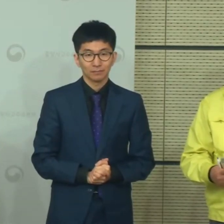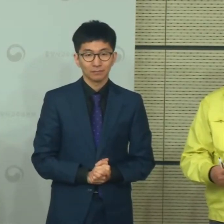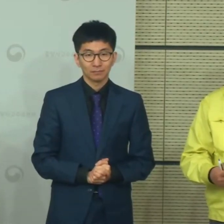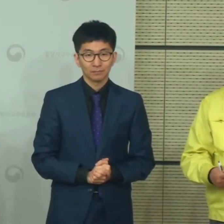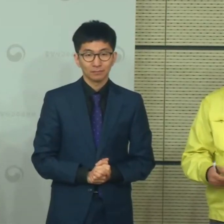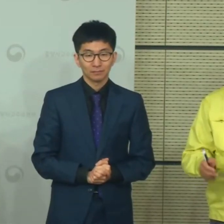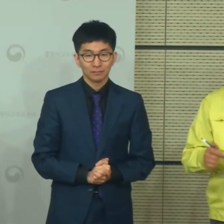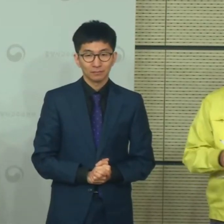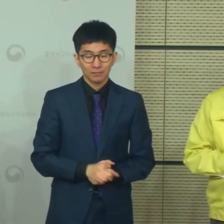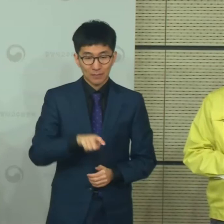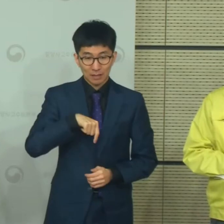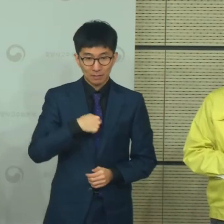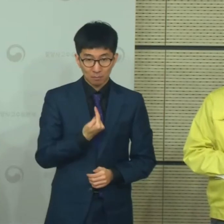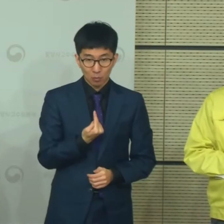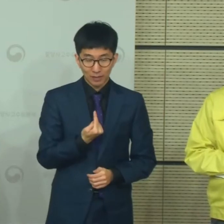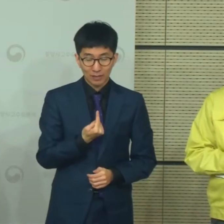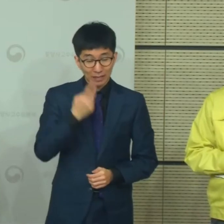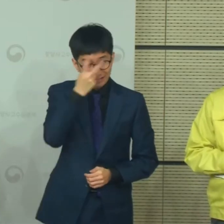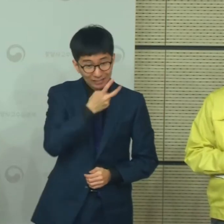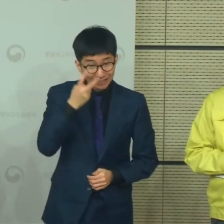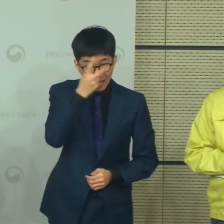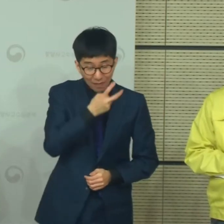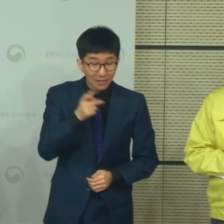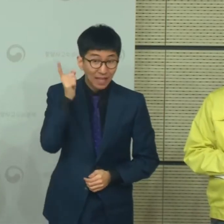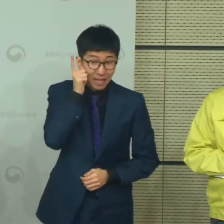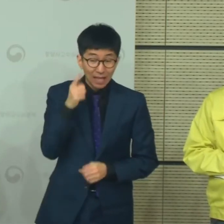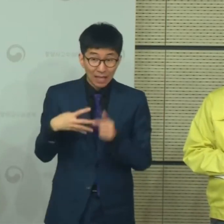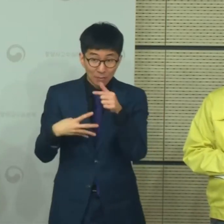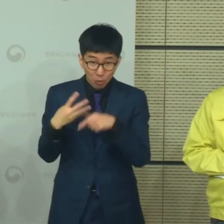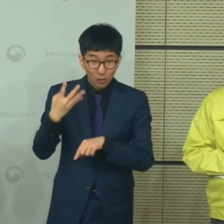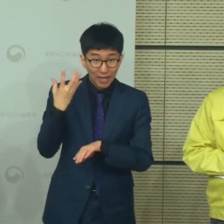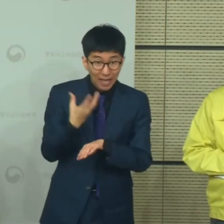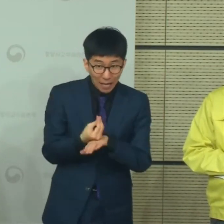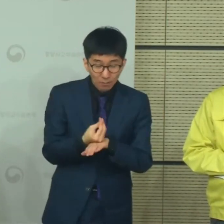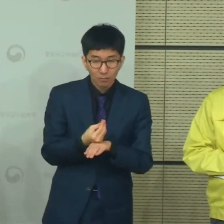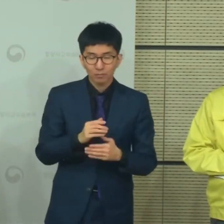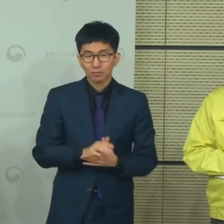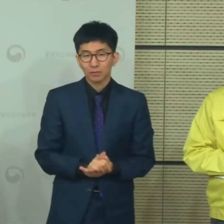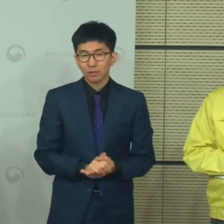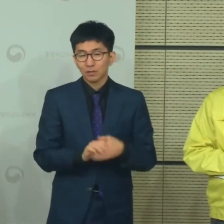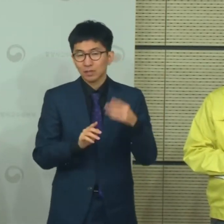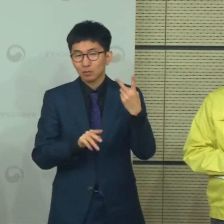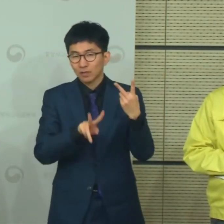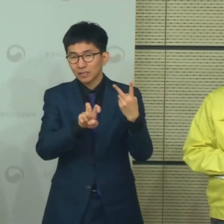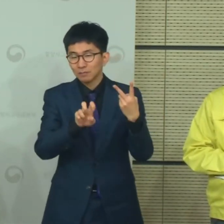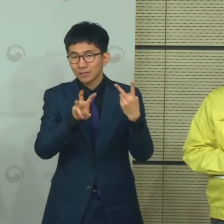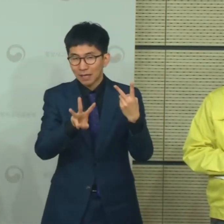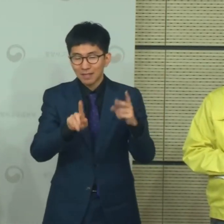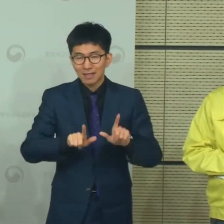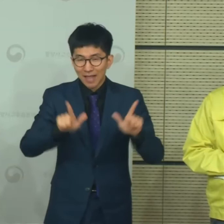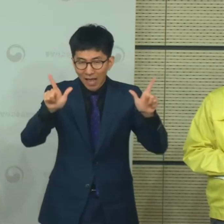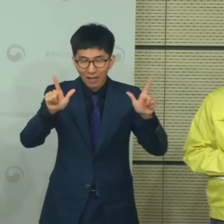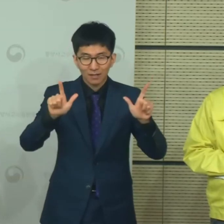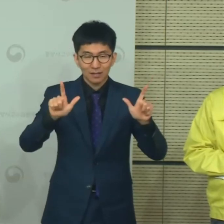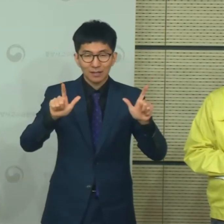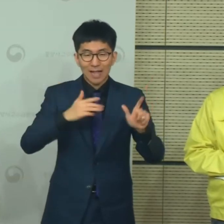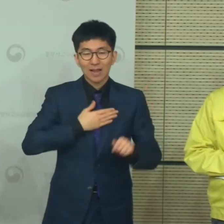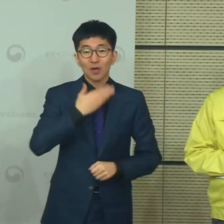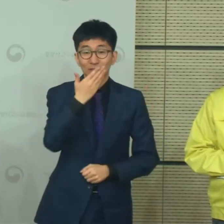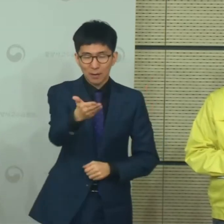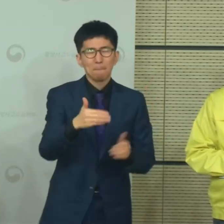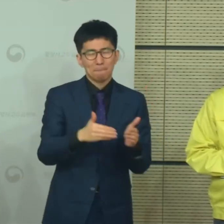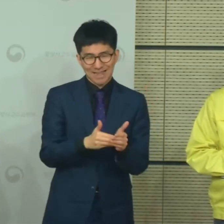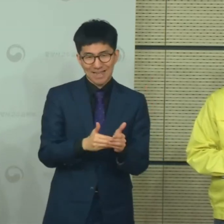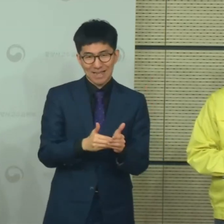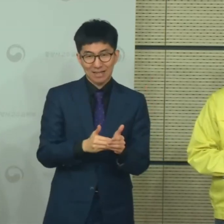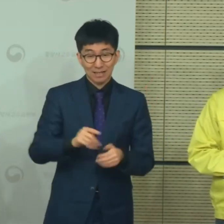네, 자가진단에 관련된 통계는 2월 23일자 기준으로 저희가 오전에 공지한 바 있습니다. 네, 다음